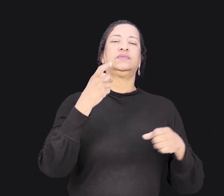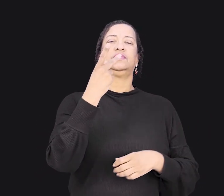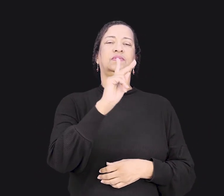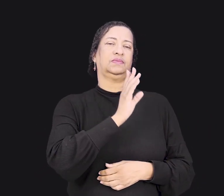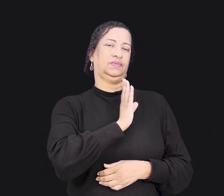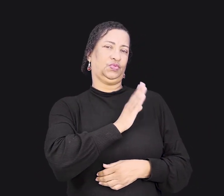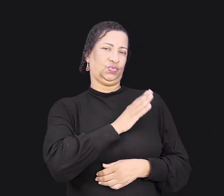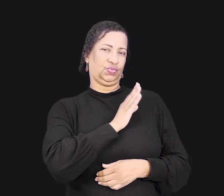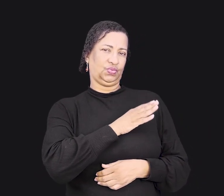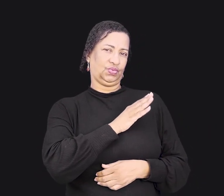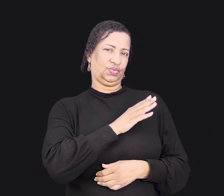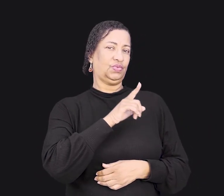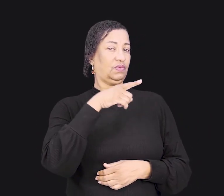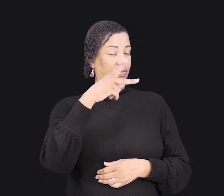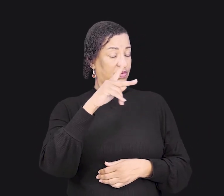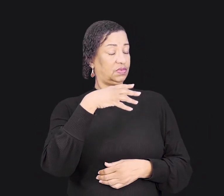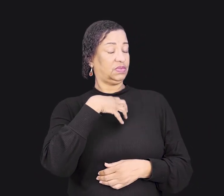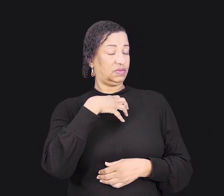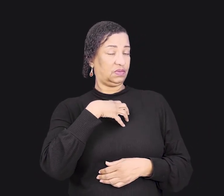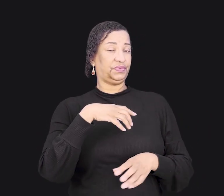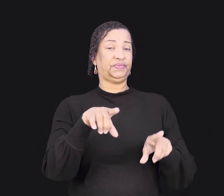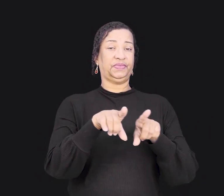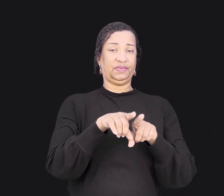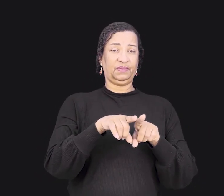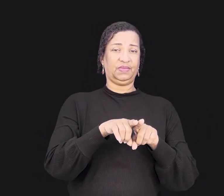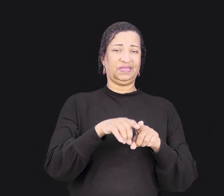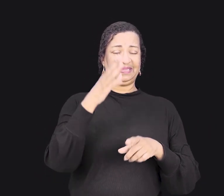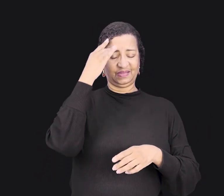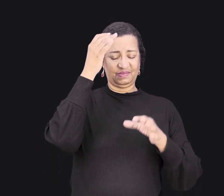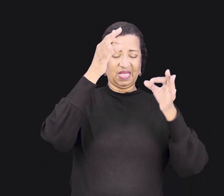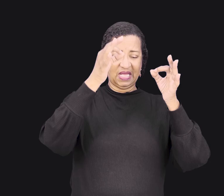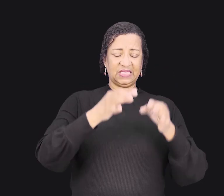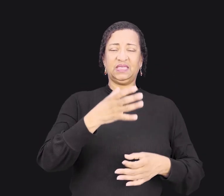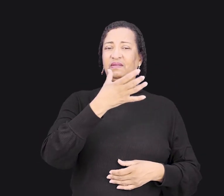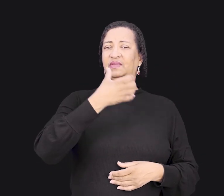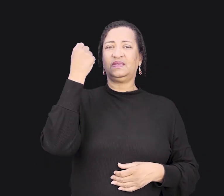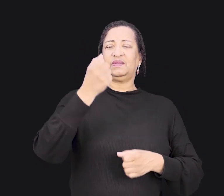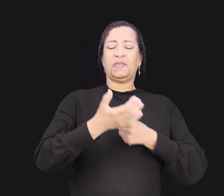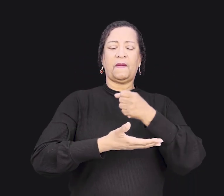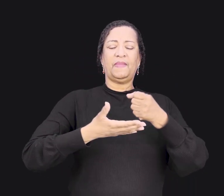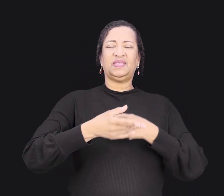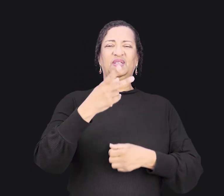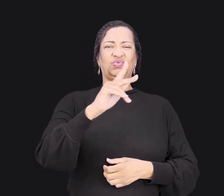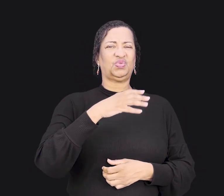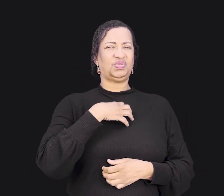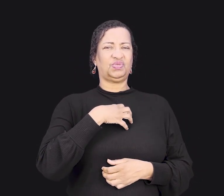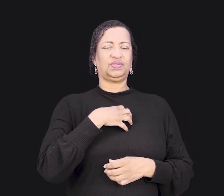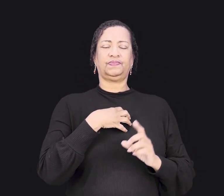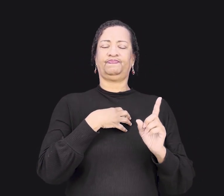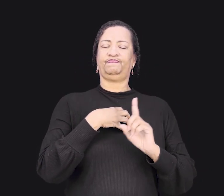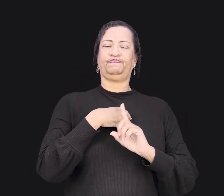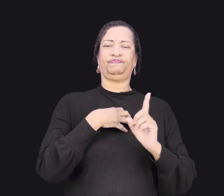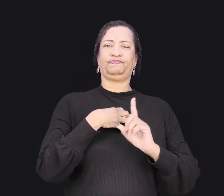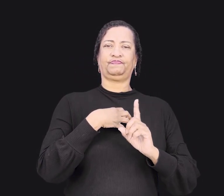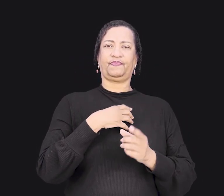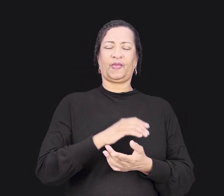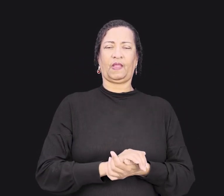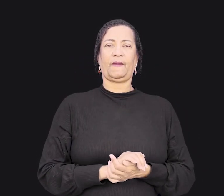coração e do que seus sentimentos. A certeza da salvação não pode estar baseada nos seus sentimentos. Na